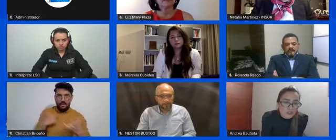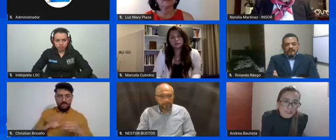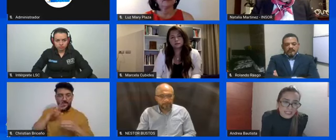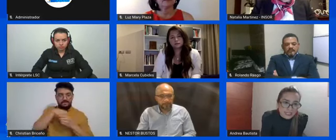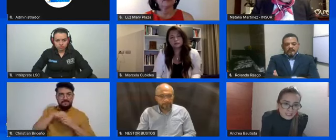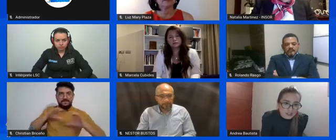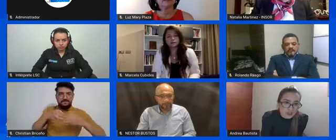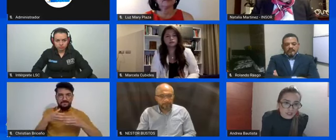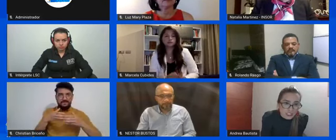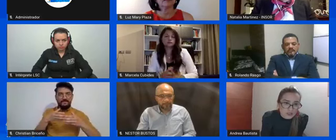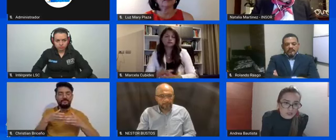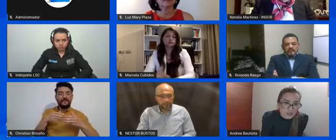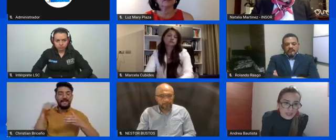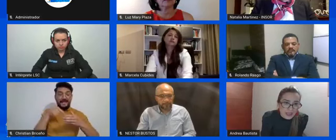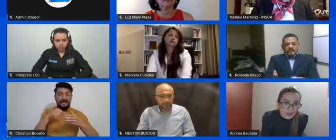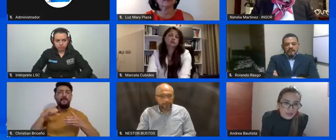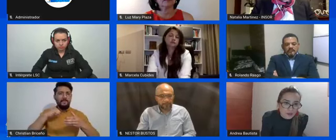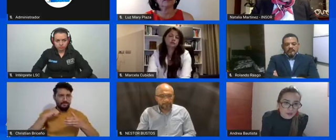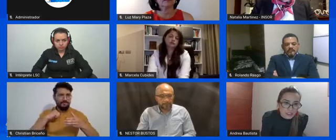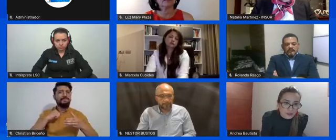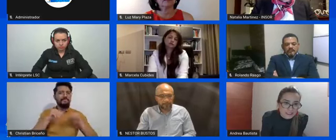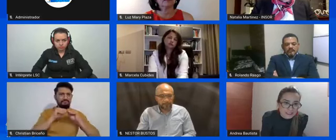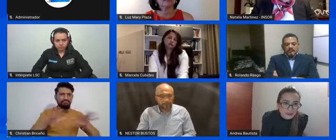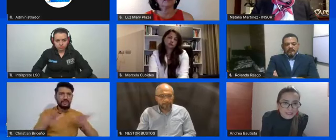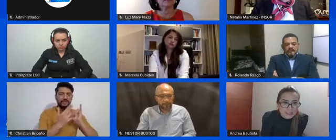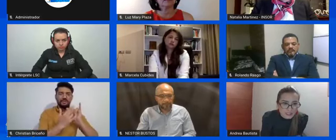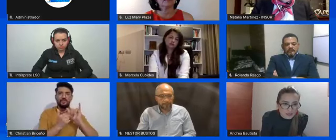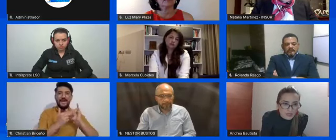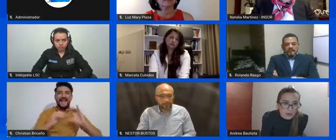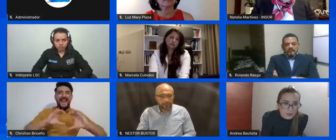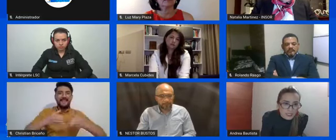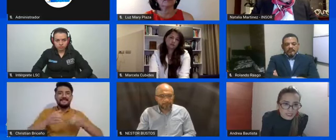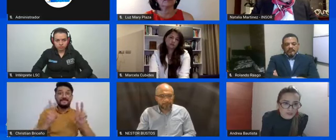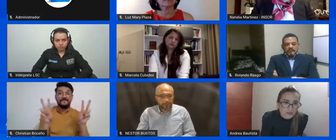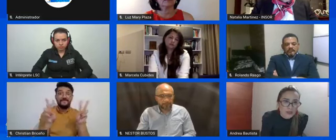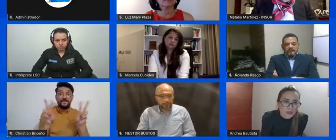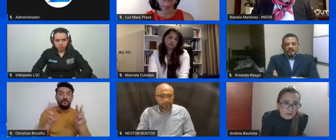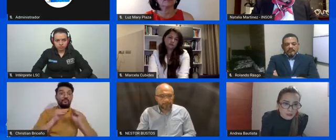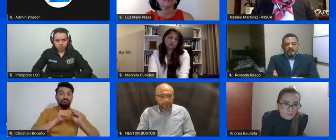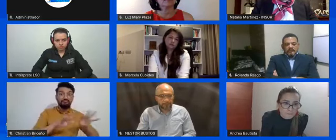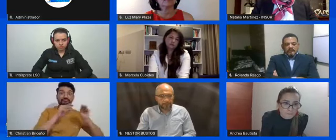obviamente, en la creación de contenidos educativos accesibles, que de hecho trabajo en ello.